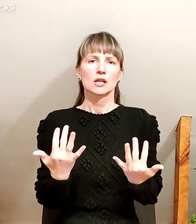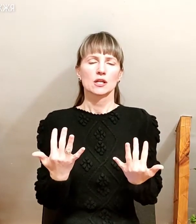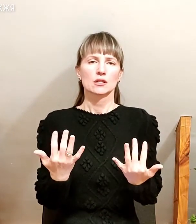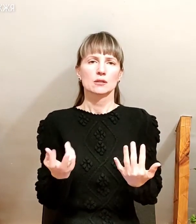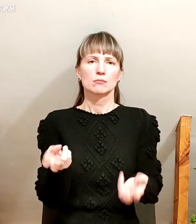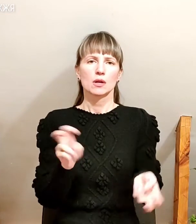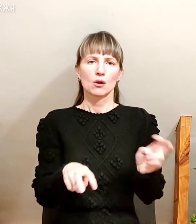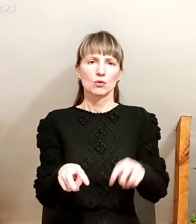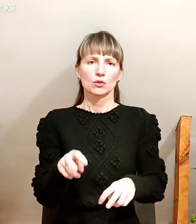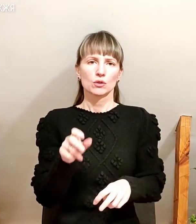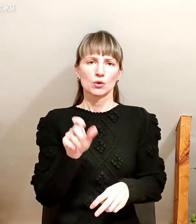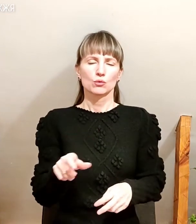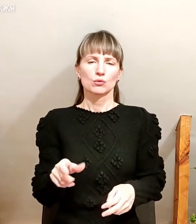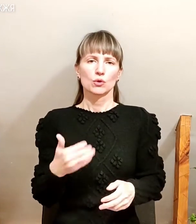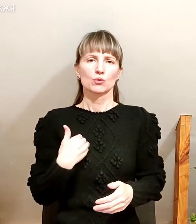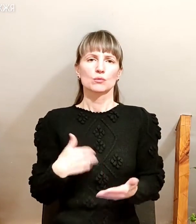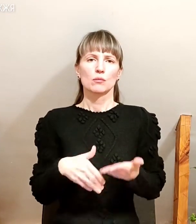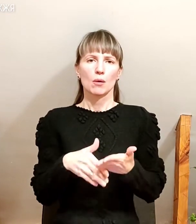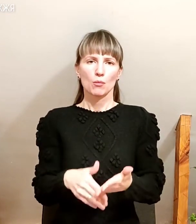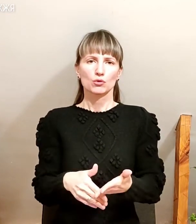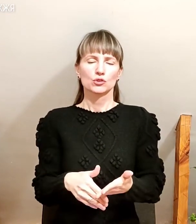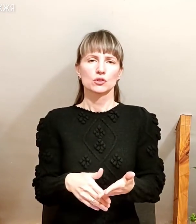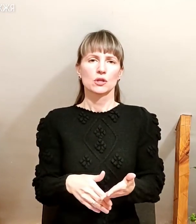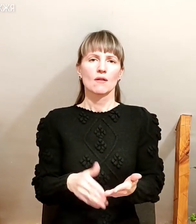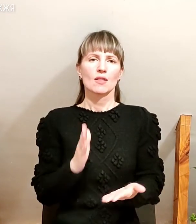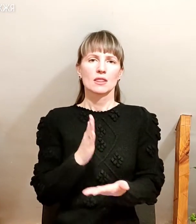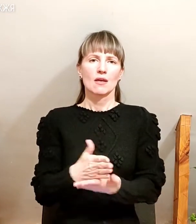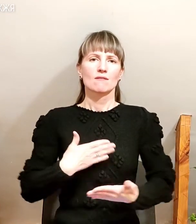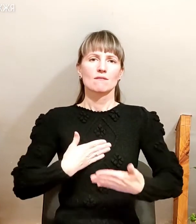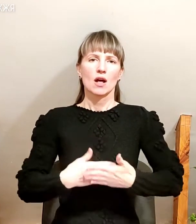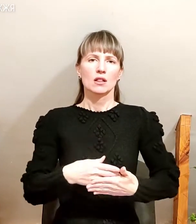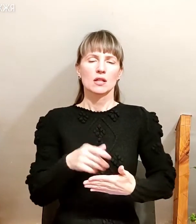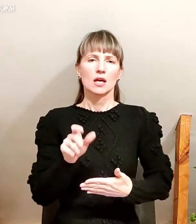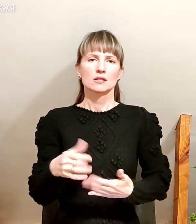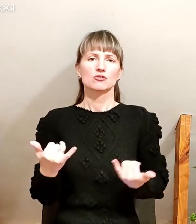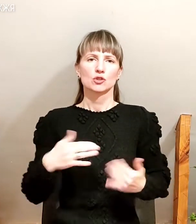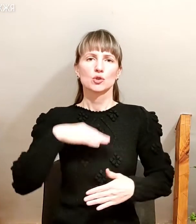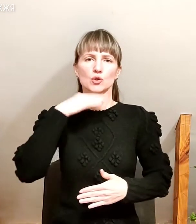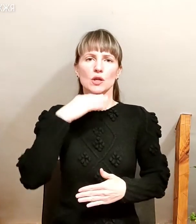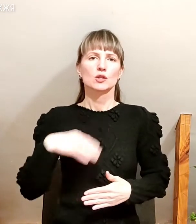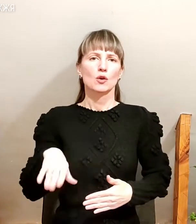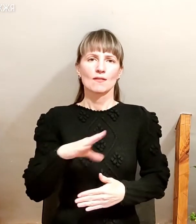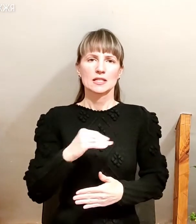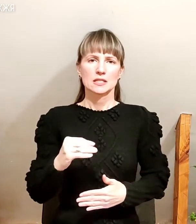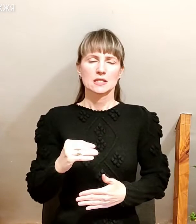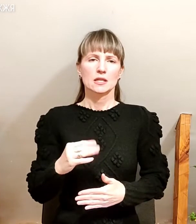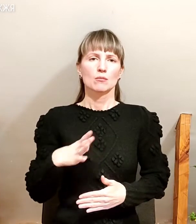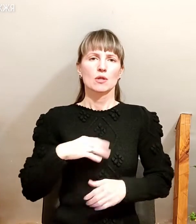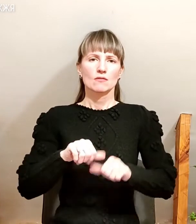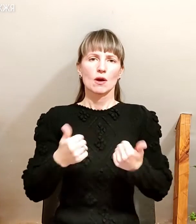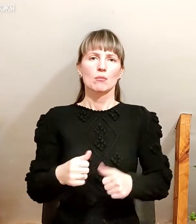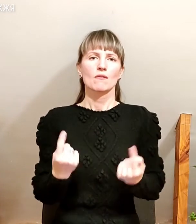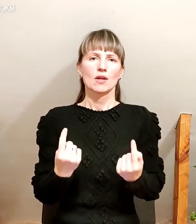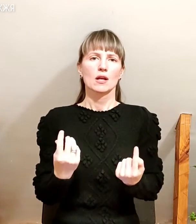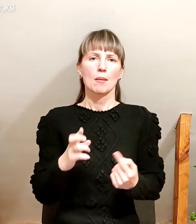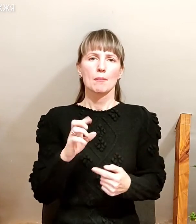звернень, і от якраз в напрямку волонтерства, ну, наразі достатньо всіх, тобто сформована величезна база людей там з авто,